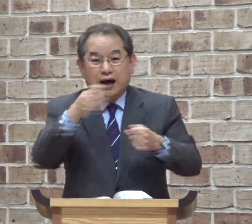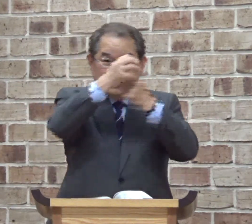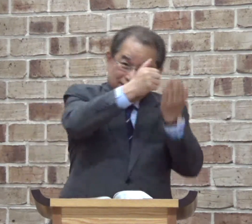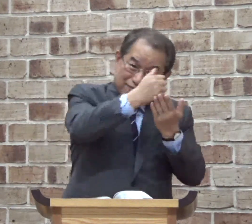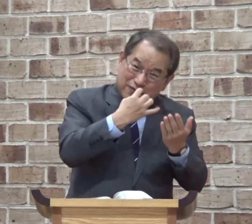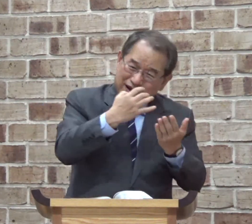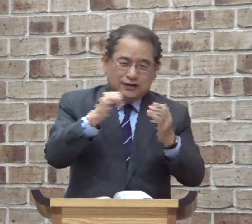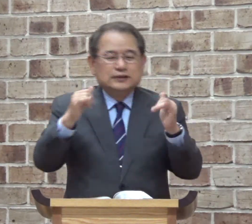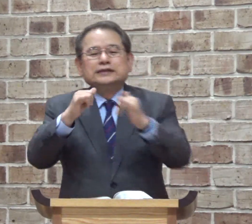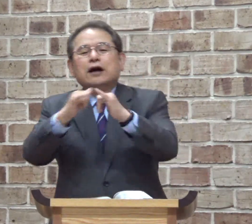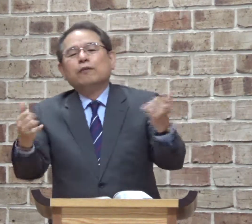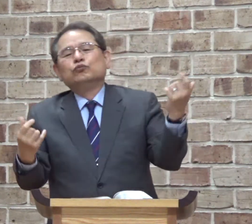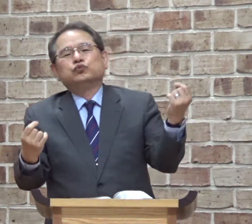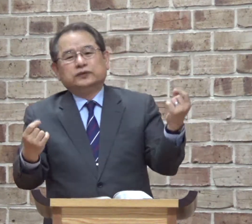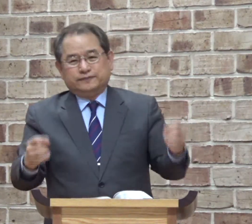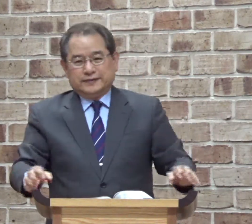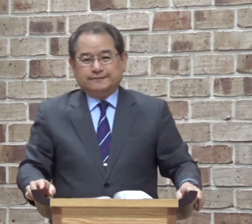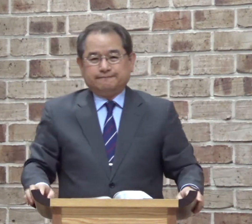탈무드에 나오는 말 중에는, 유명한 말 중에는